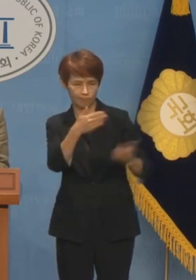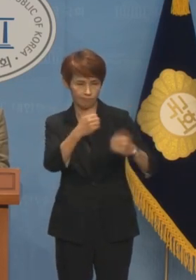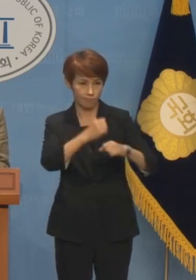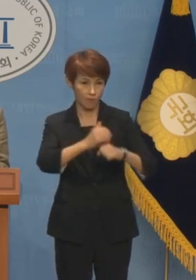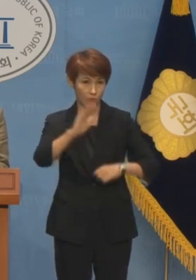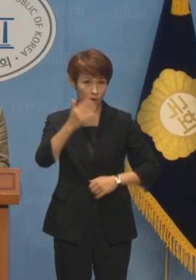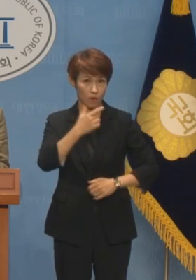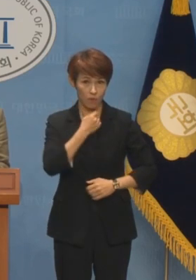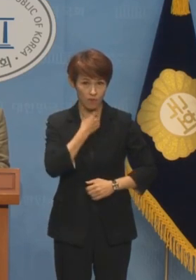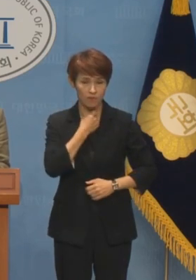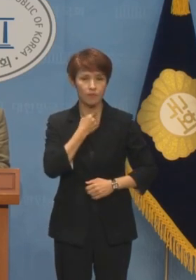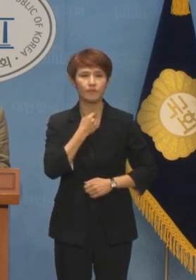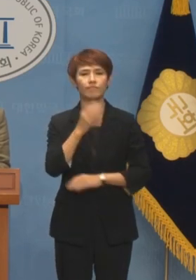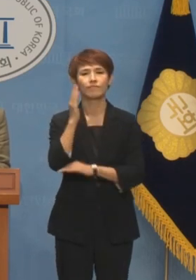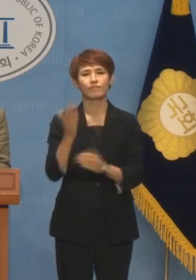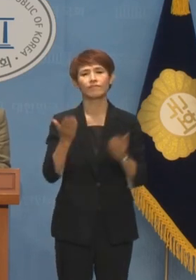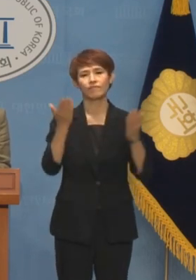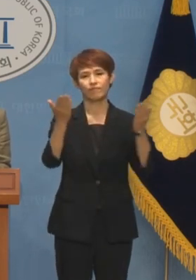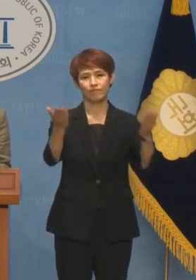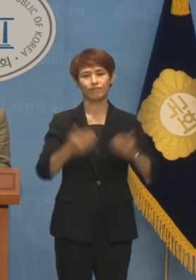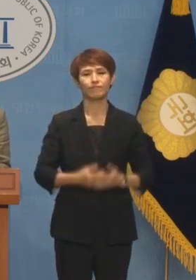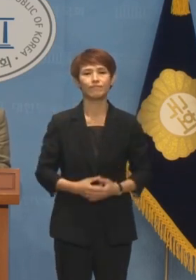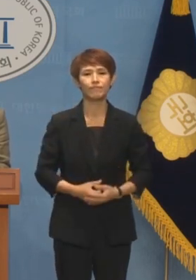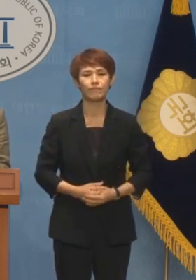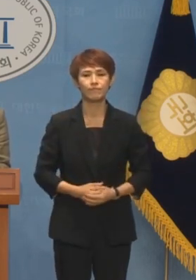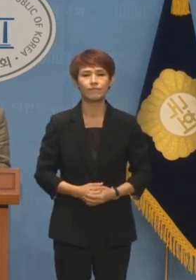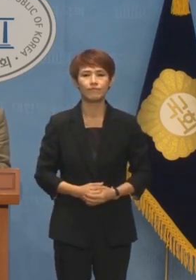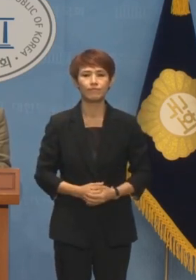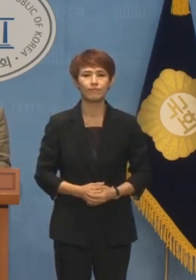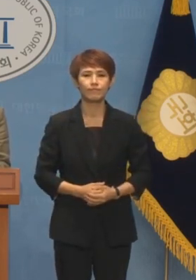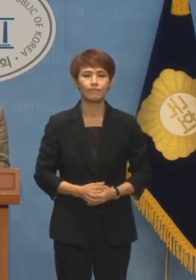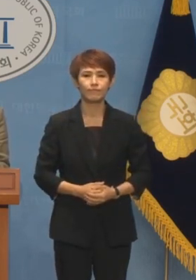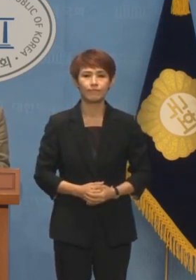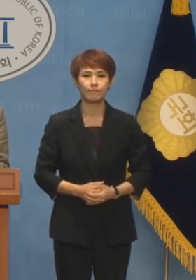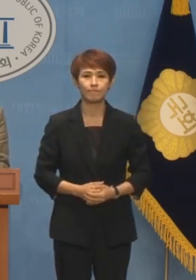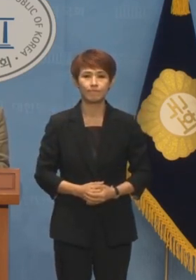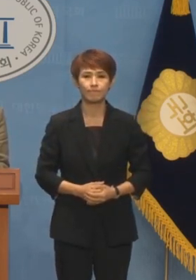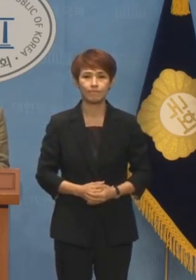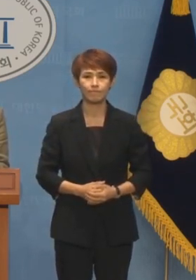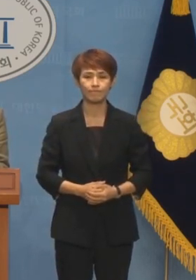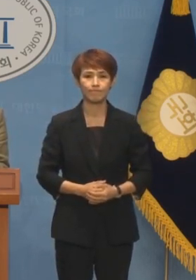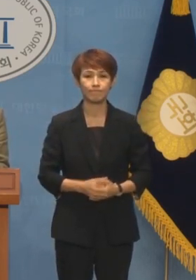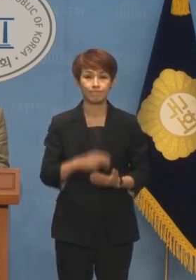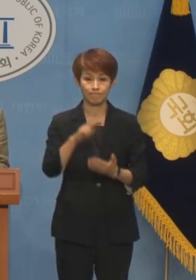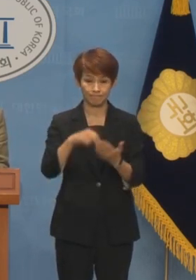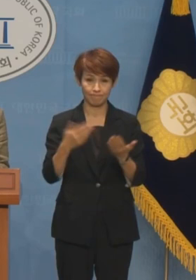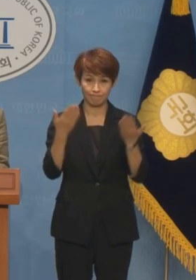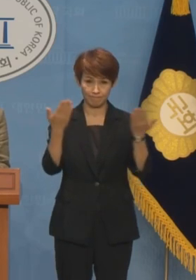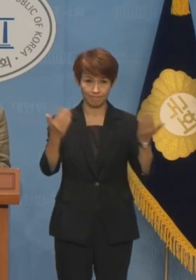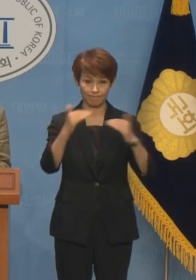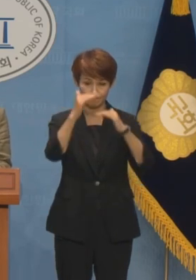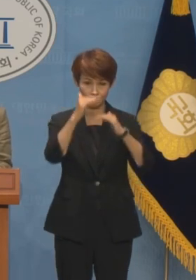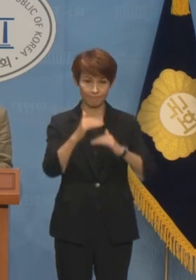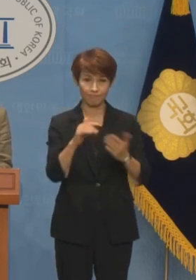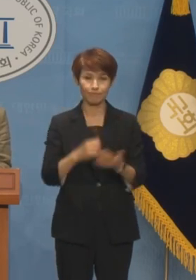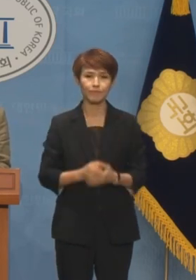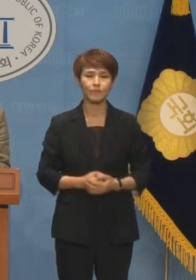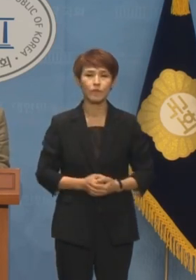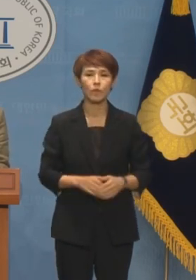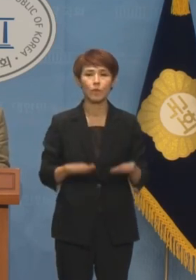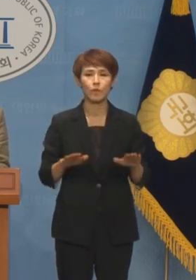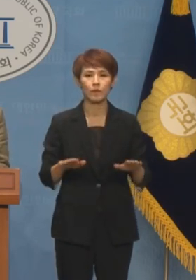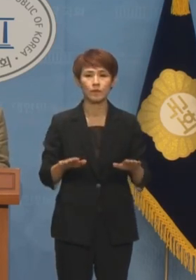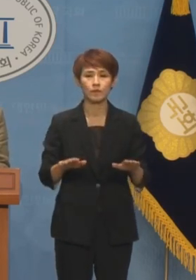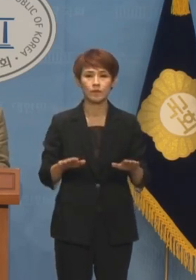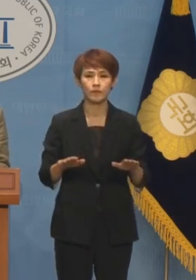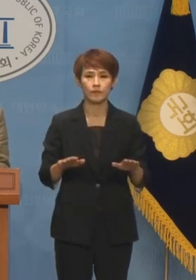마음으로 이 자리에 섰음을 먼저 밝힙니다. 회견문을 낭독하겠습니다. 저는 오늘